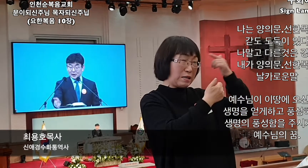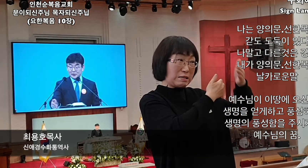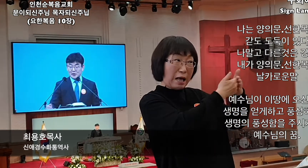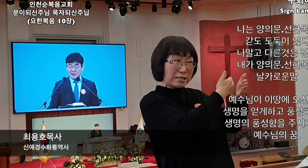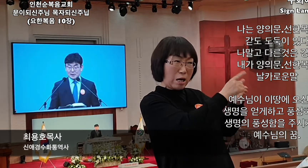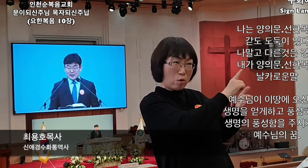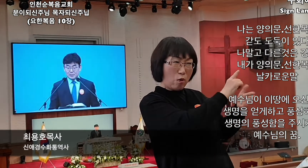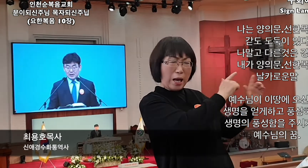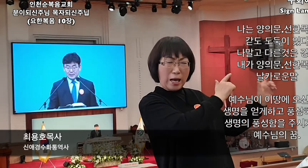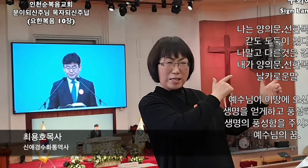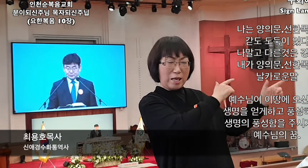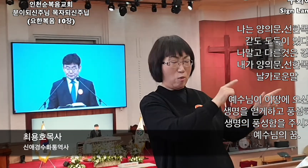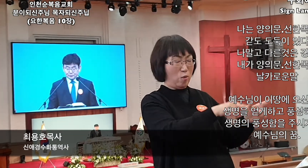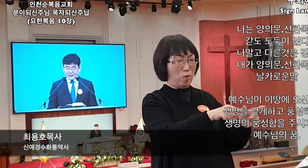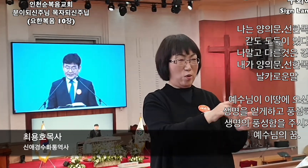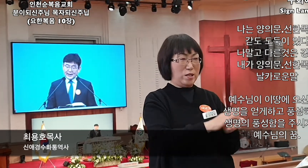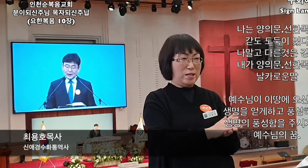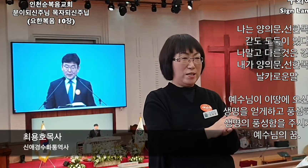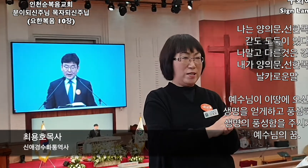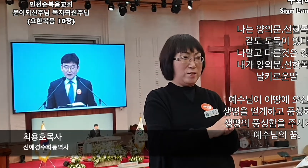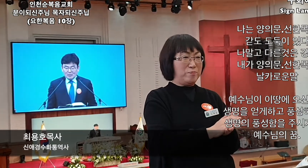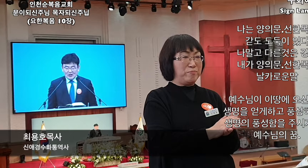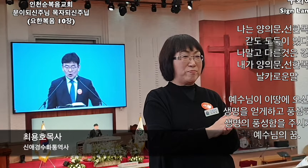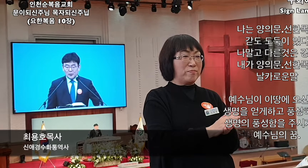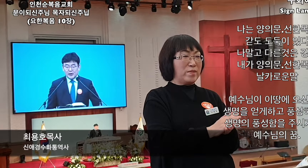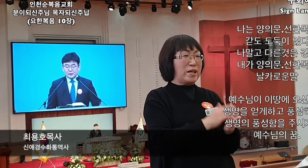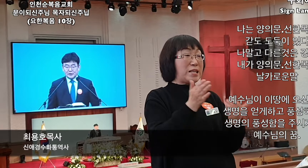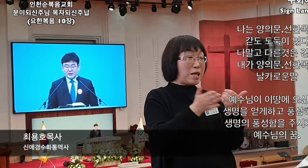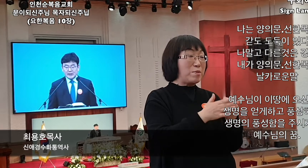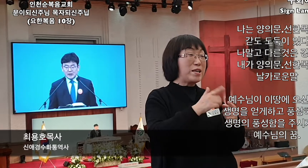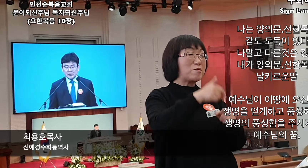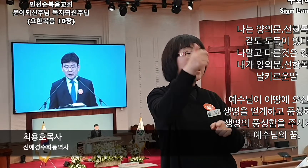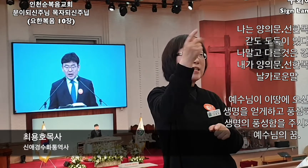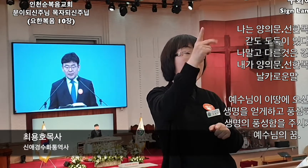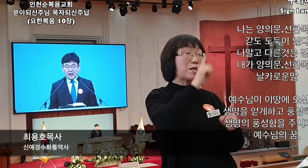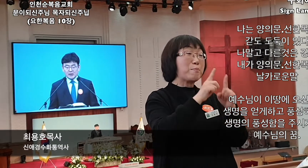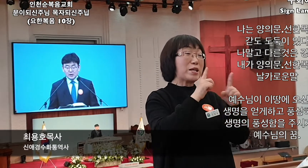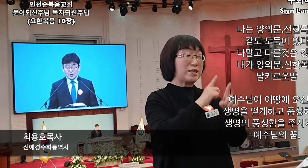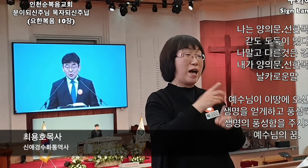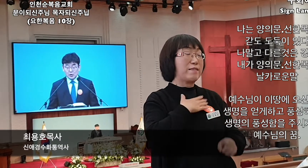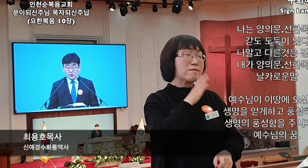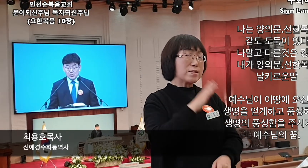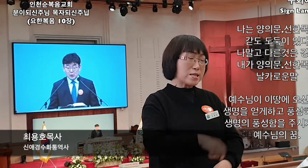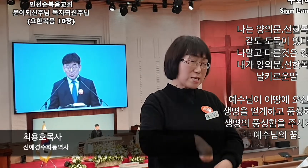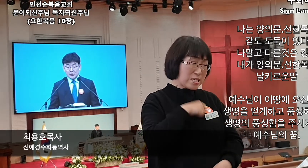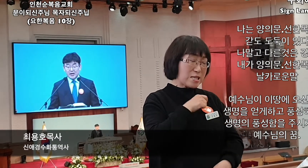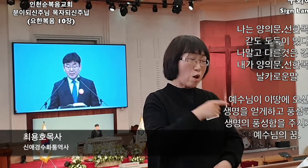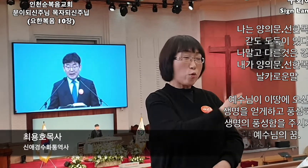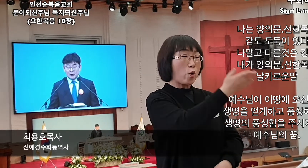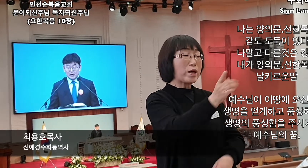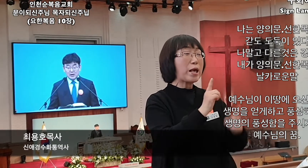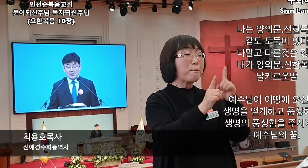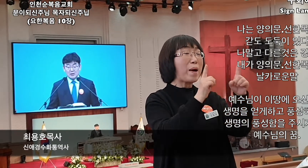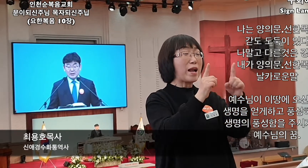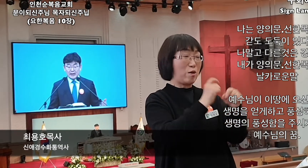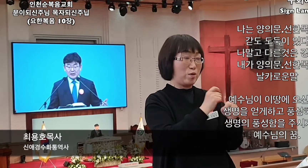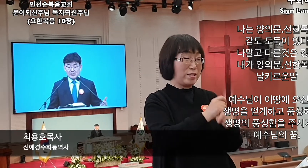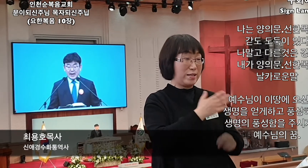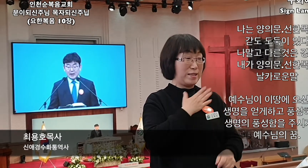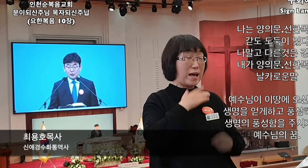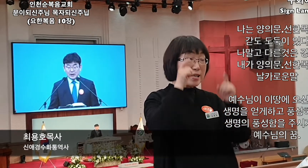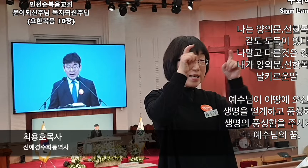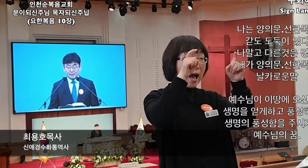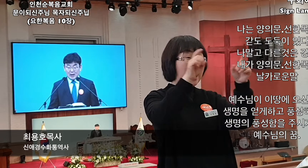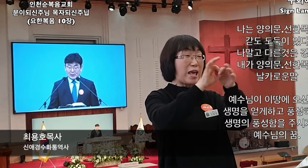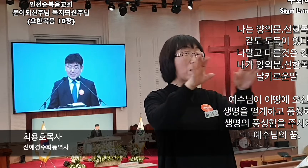아예 여기 그렇게 말씀하십니다. 제가 읽어볼까요? 그러므로 예수께서 다시 이르시되 내가 진실로 진실로 너희에게 말하노니 나는